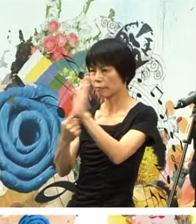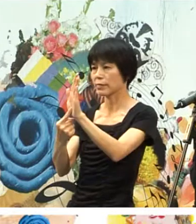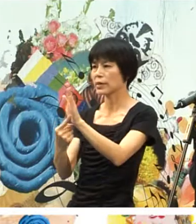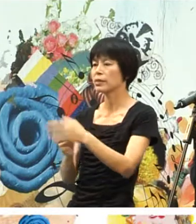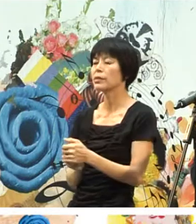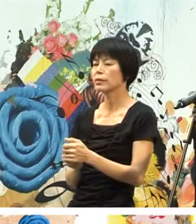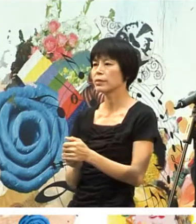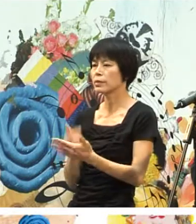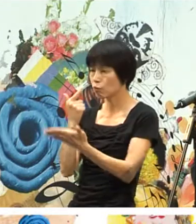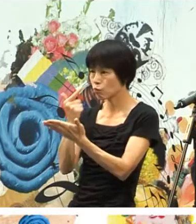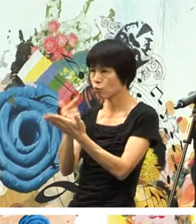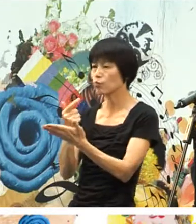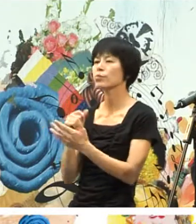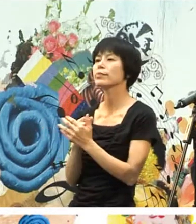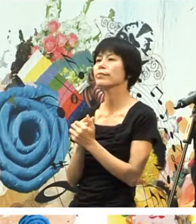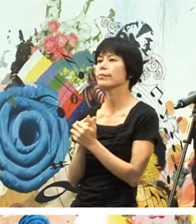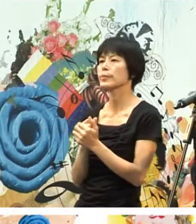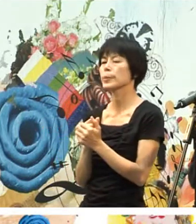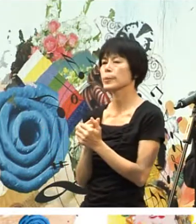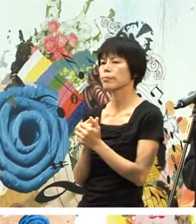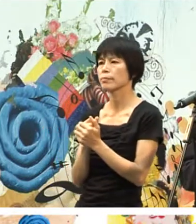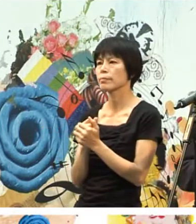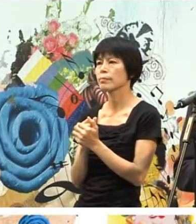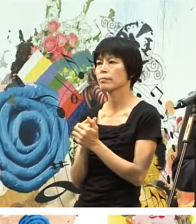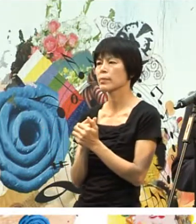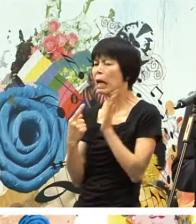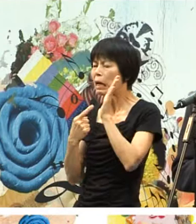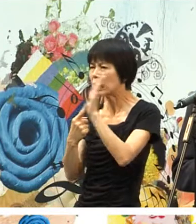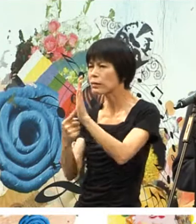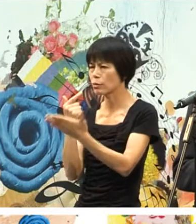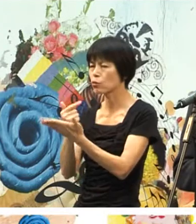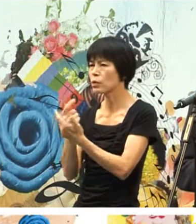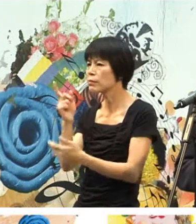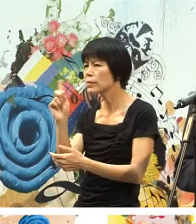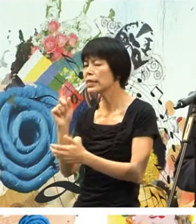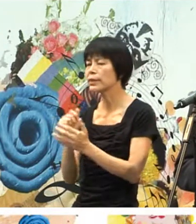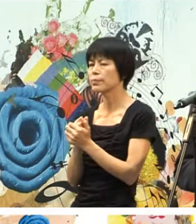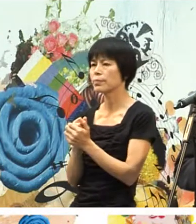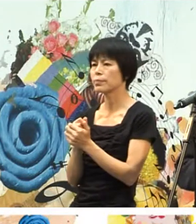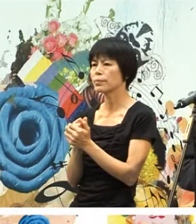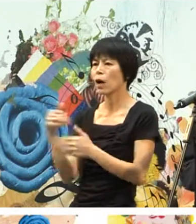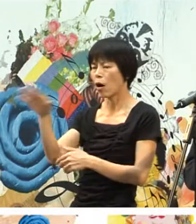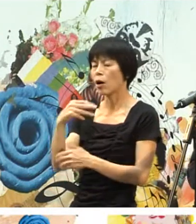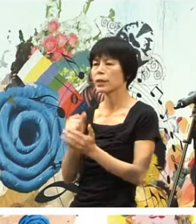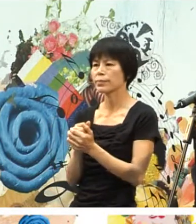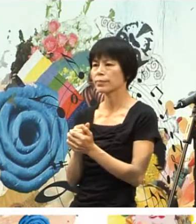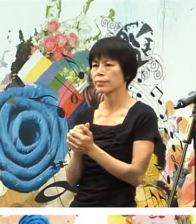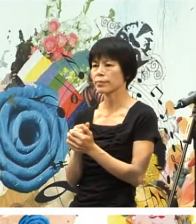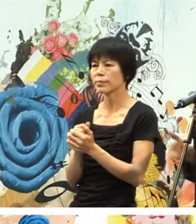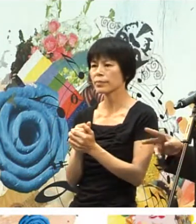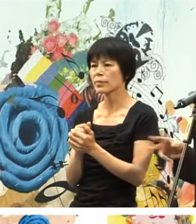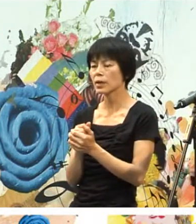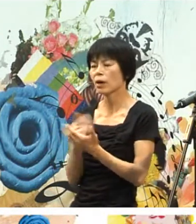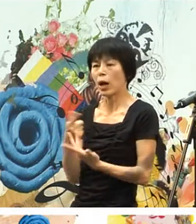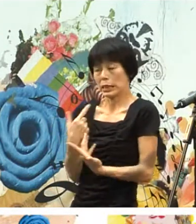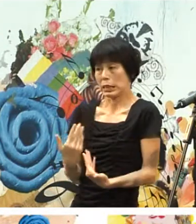神和價值。這種精神和價值出來 大家容讓我係做下少少嘅可能